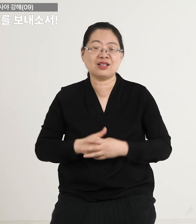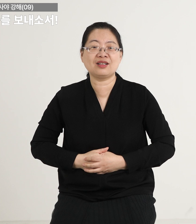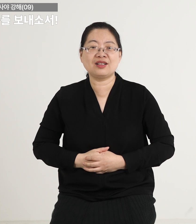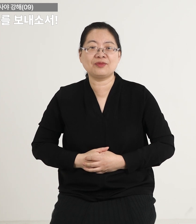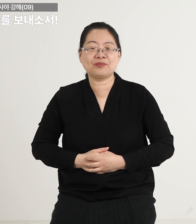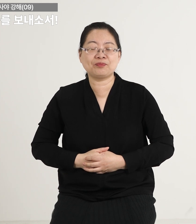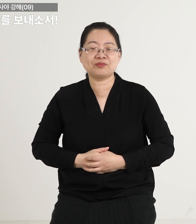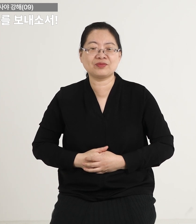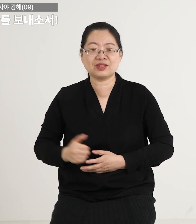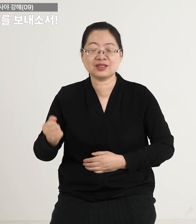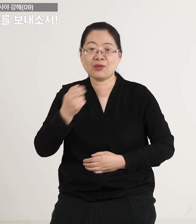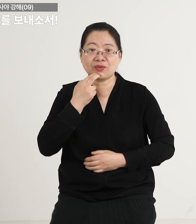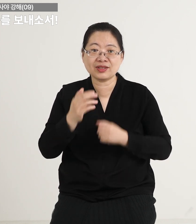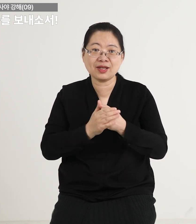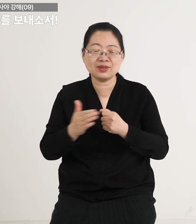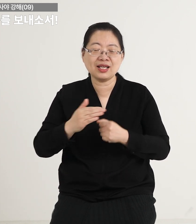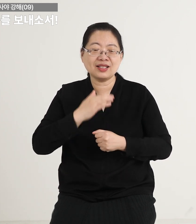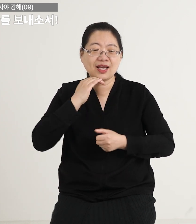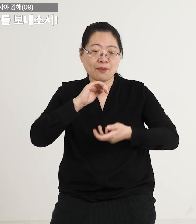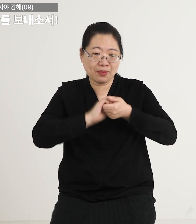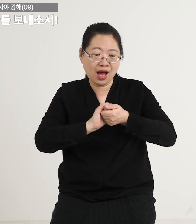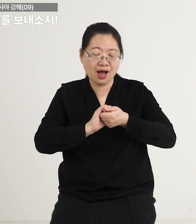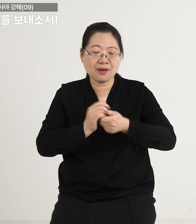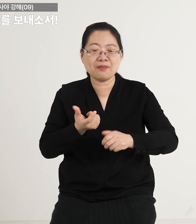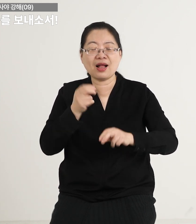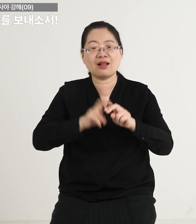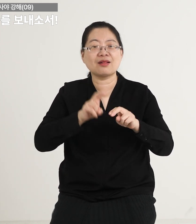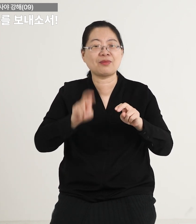그래서 정년되면 빨리 물러나야 되고,